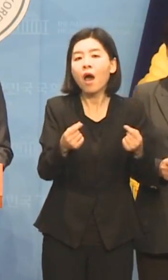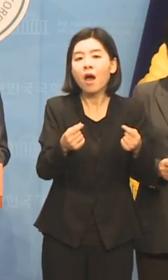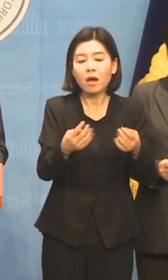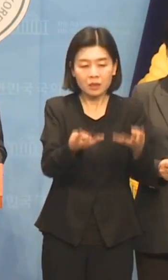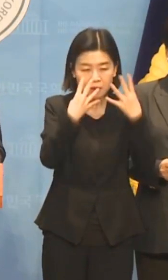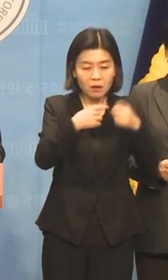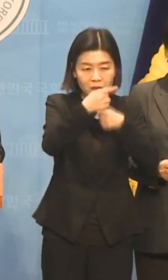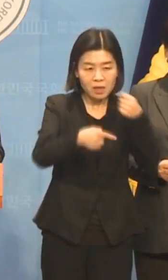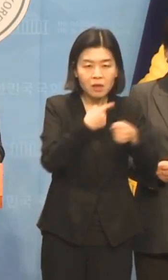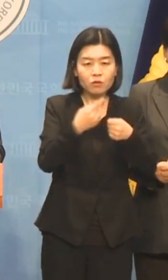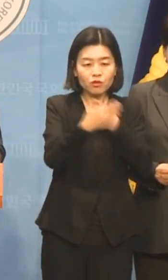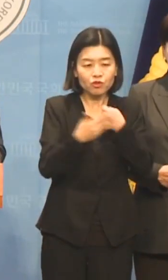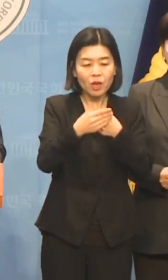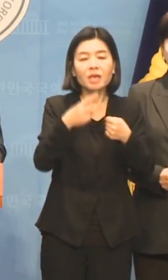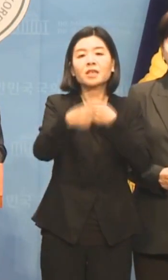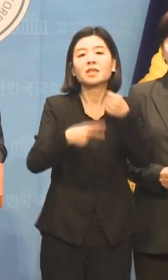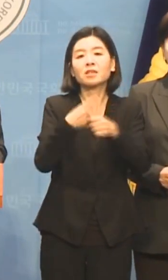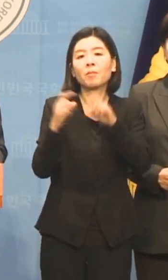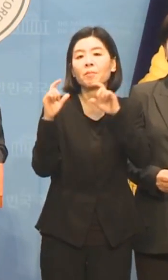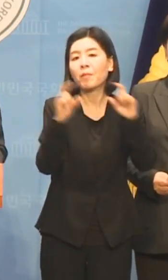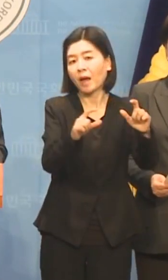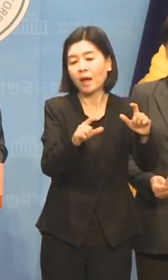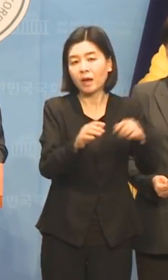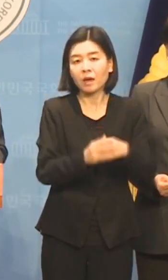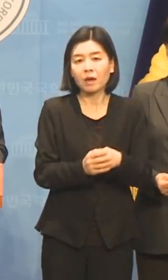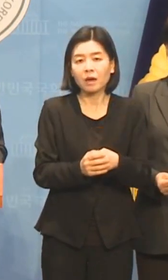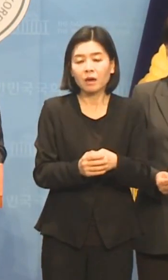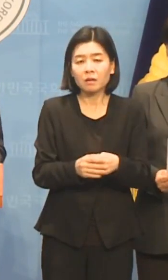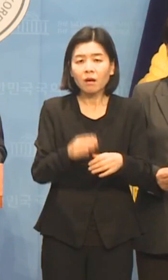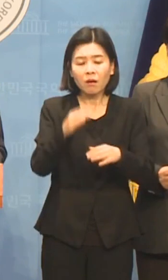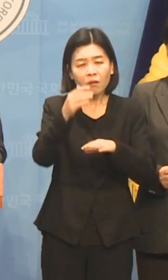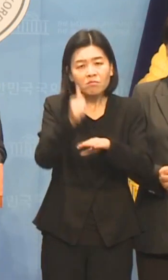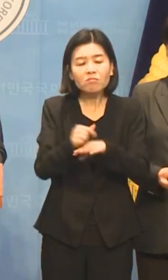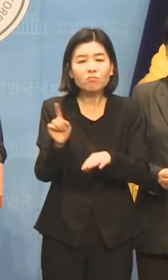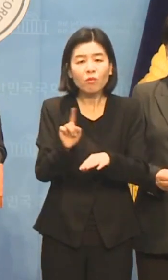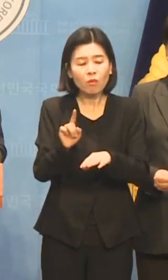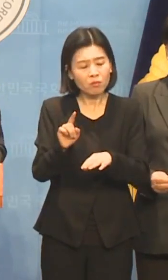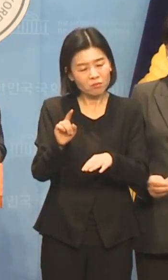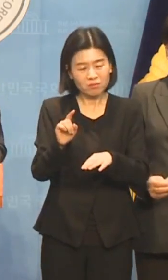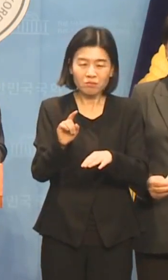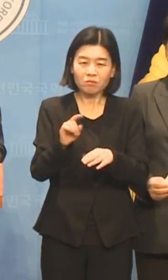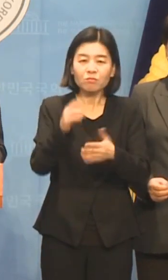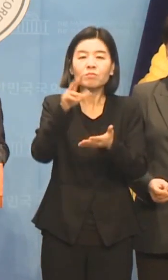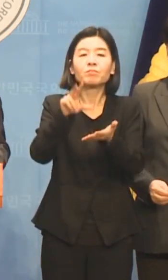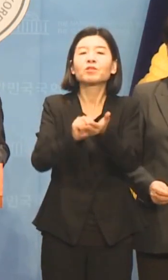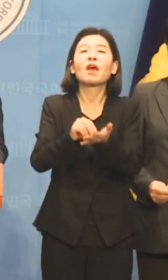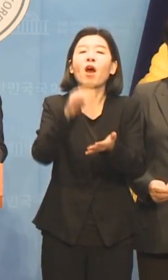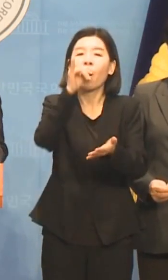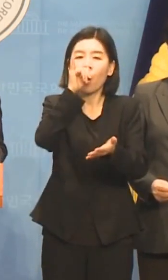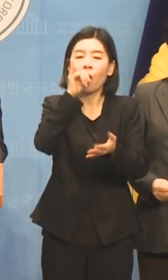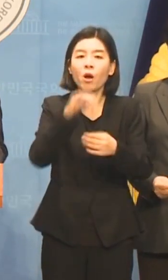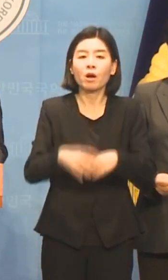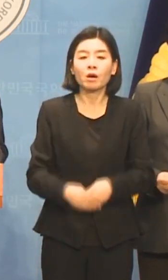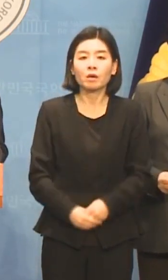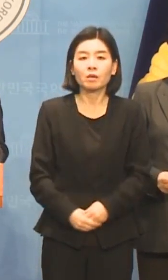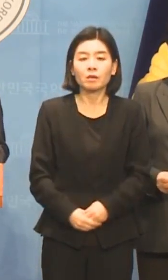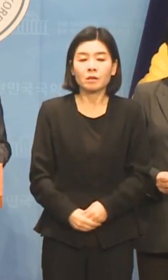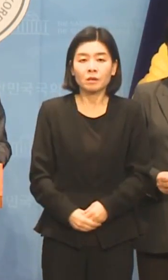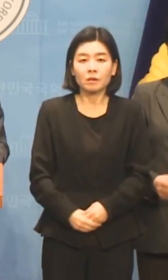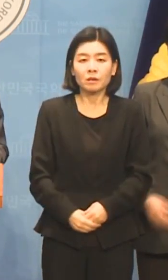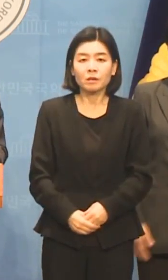2년을 선고했습니다. 그러나 이 판결은 여러 가지 측면에서 문제가 있습니다.